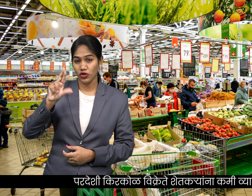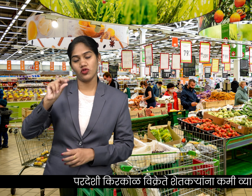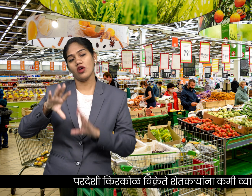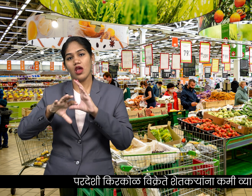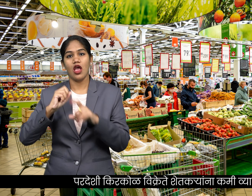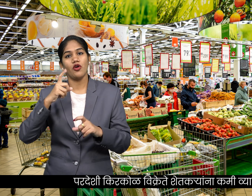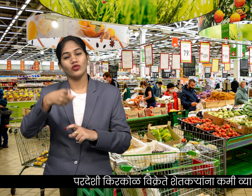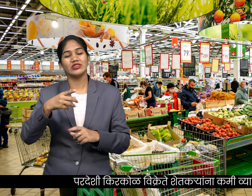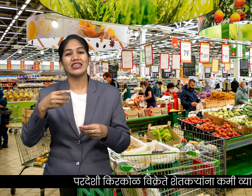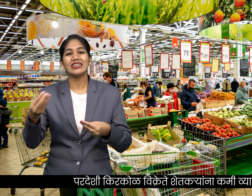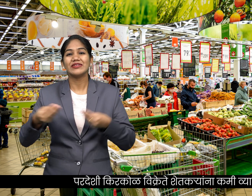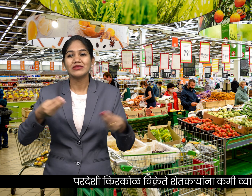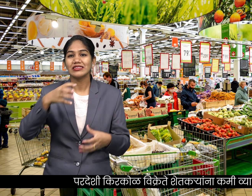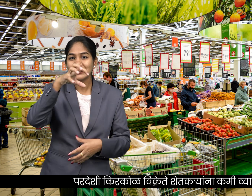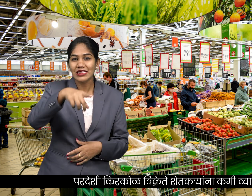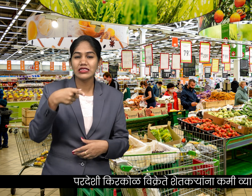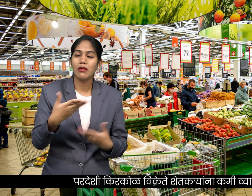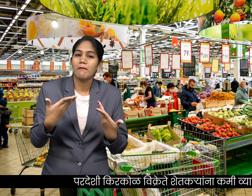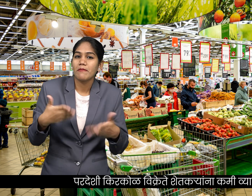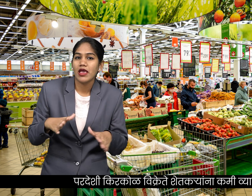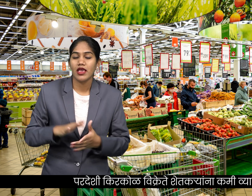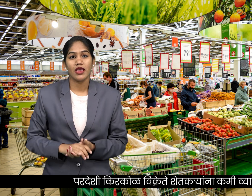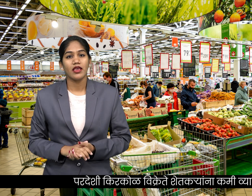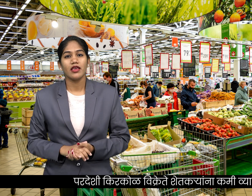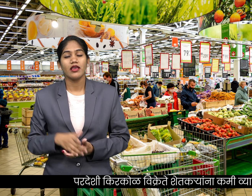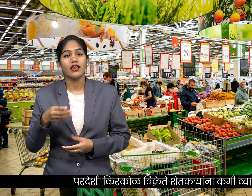परदेशी किरकोळ विक्रेते शेतकऱ्यांना कमी व्याजदर